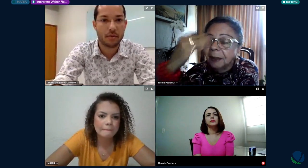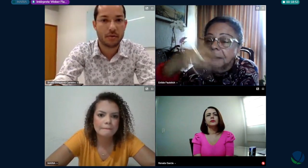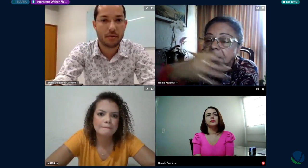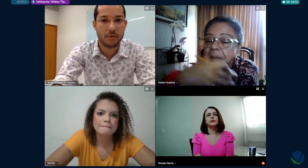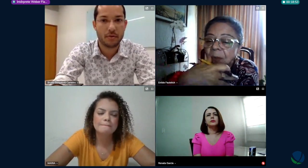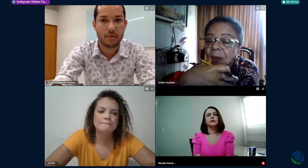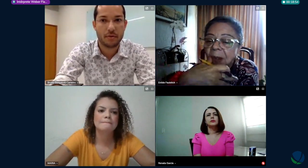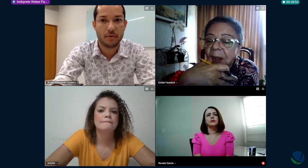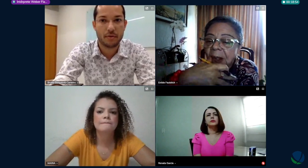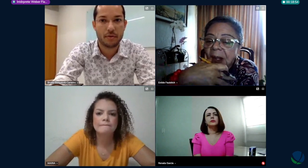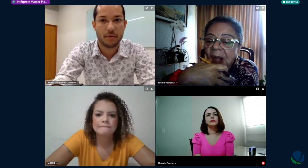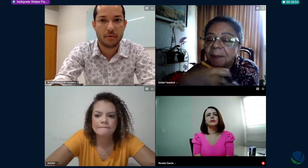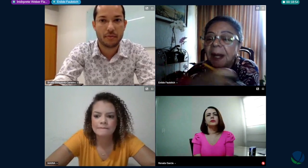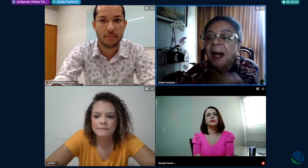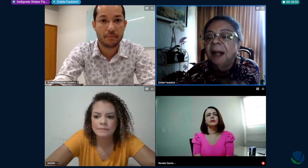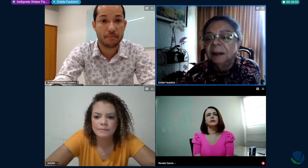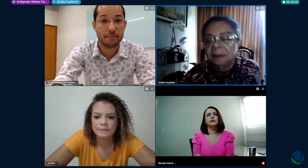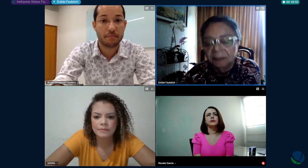Adam Schermer.